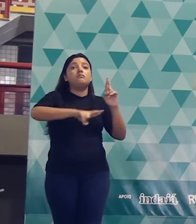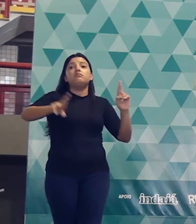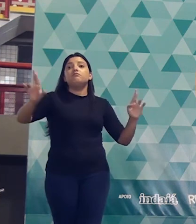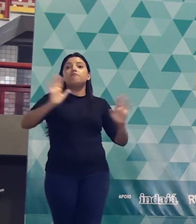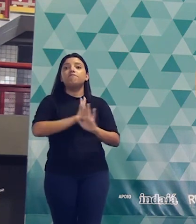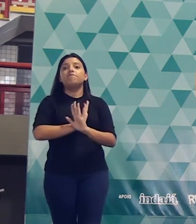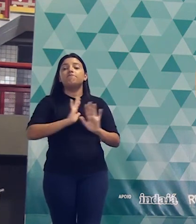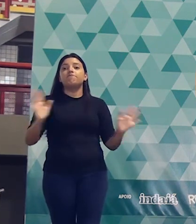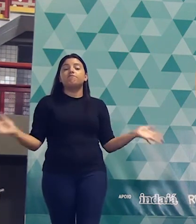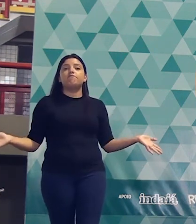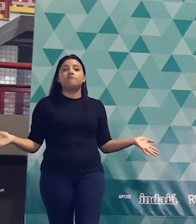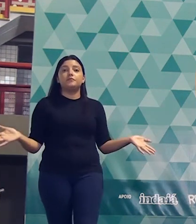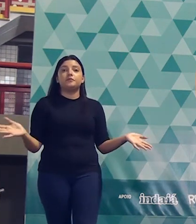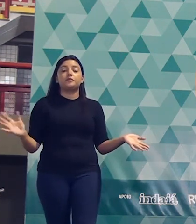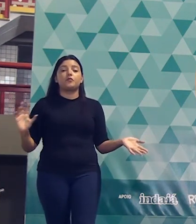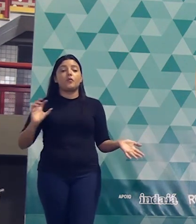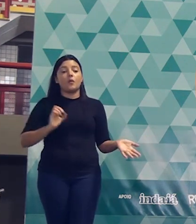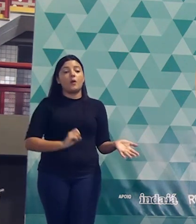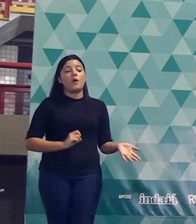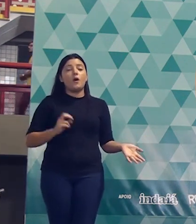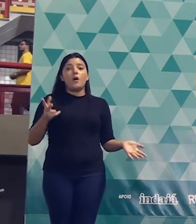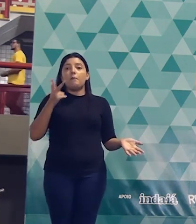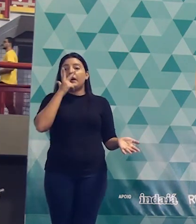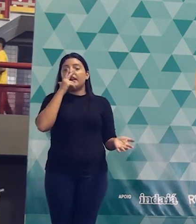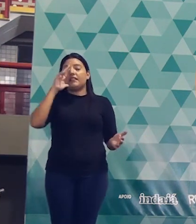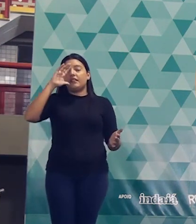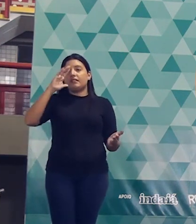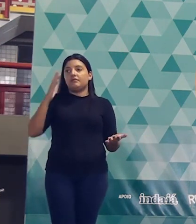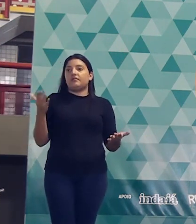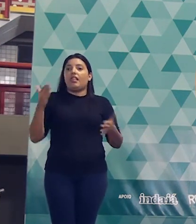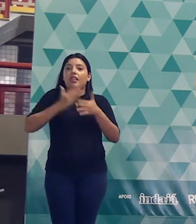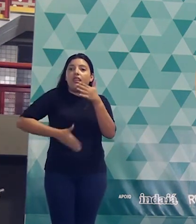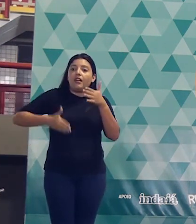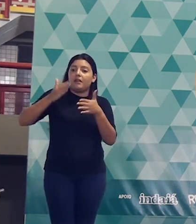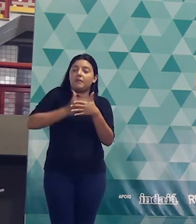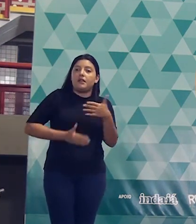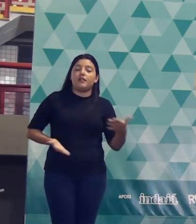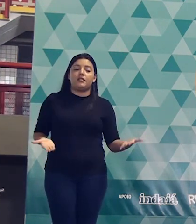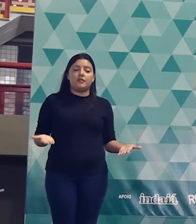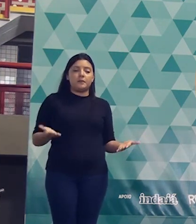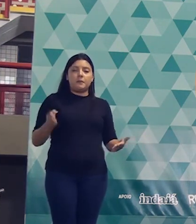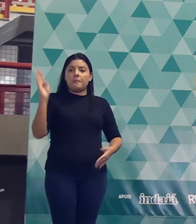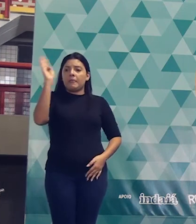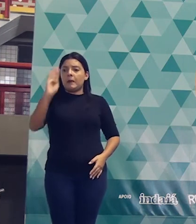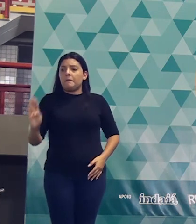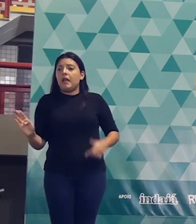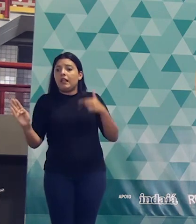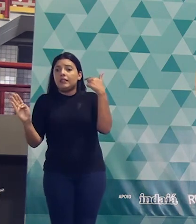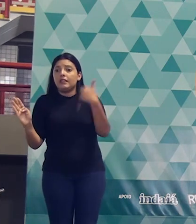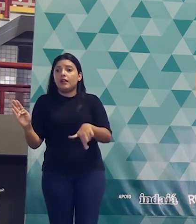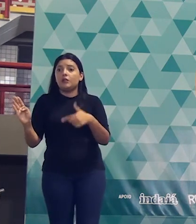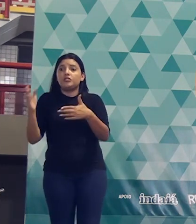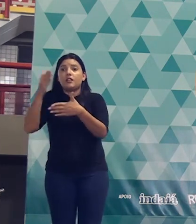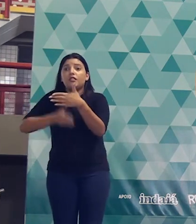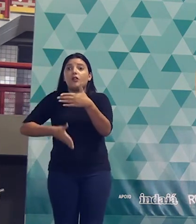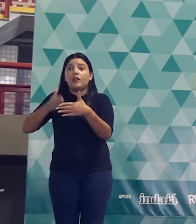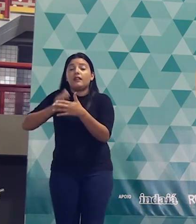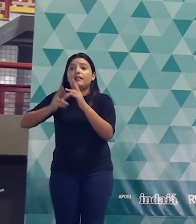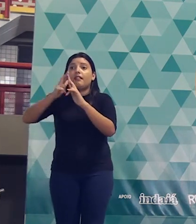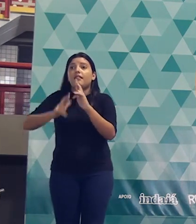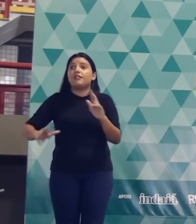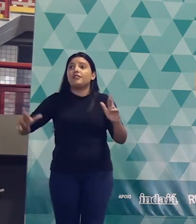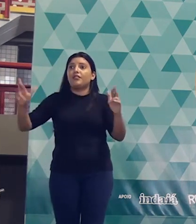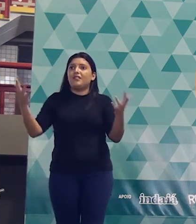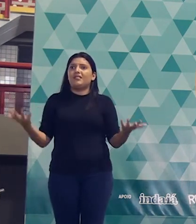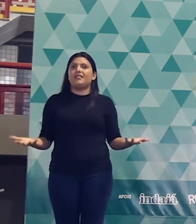somente, ou falou só de intolerância. Teve gente que disse que o Brasil não tinha intolerância religiosa, certo? Deixa eu